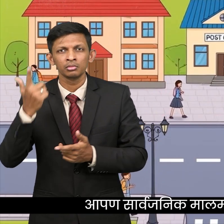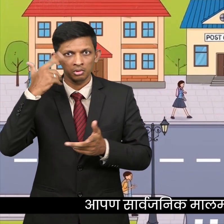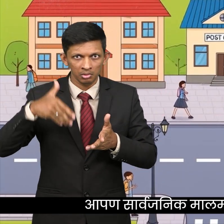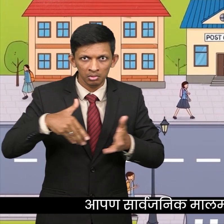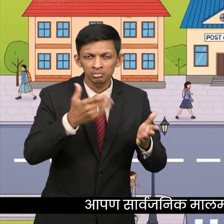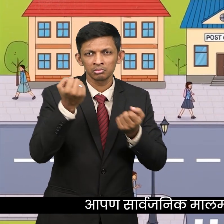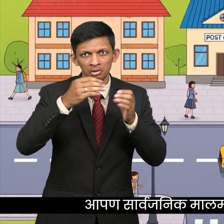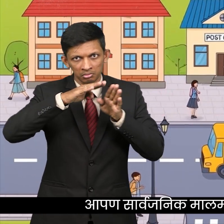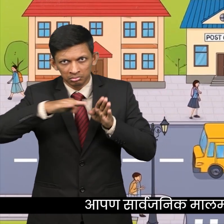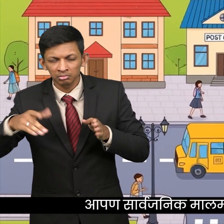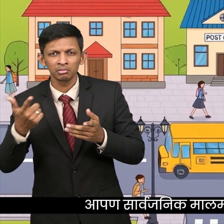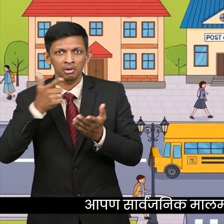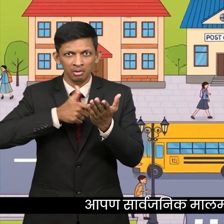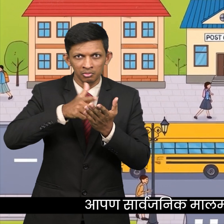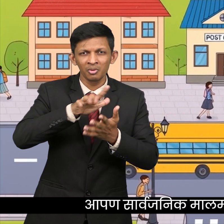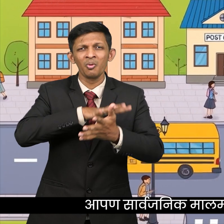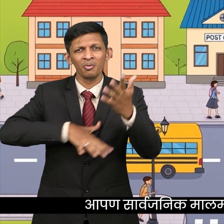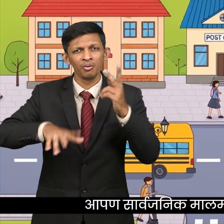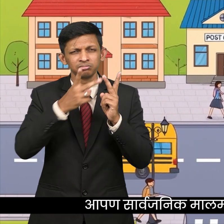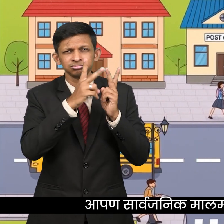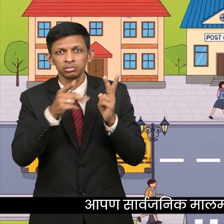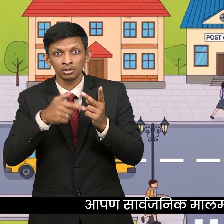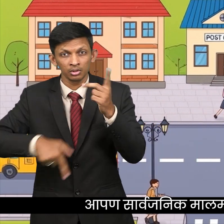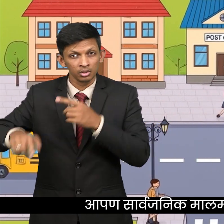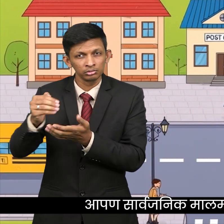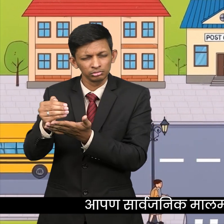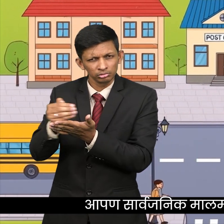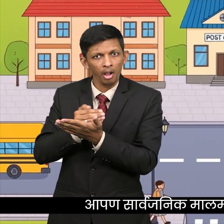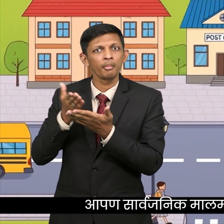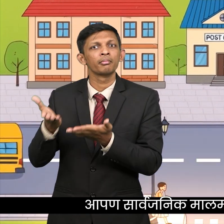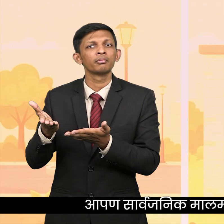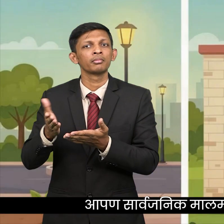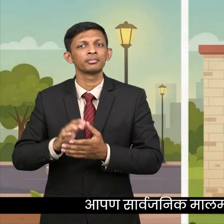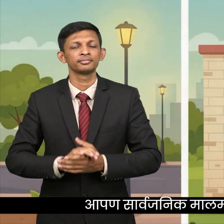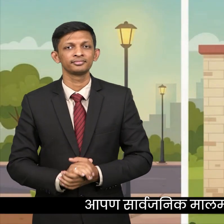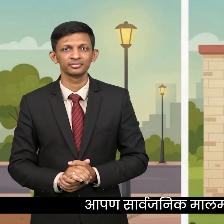नये, तर त्यांचे रक्षण करावे.